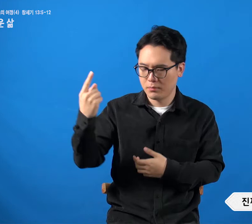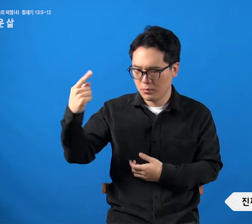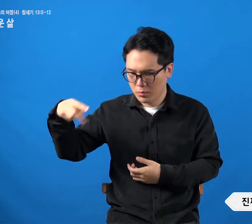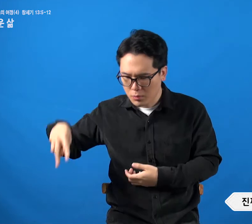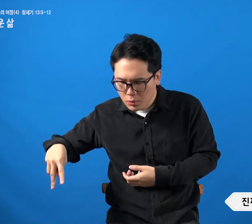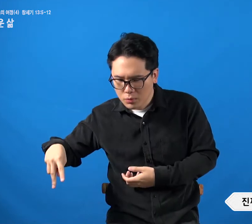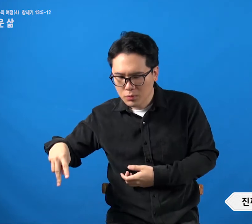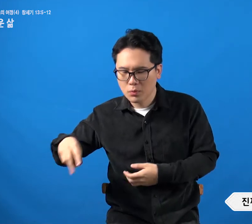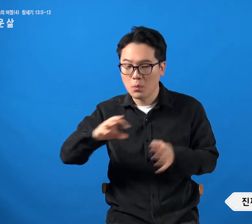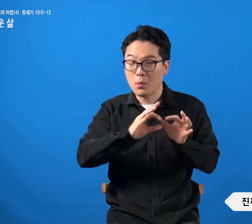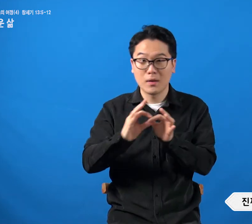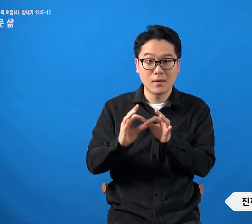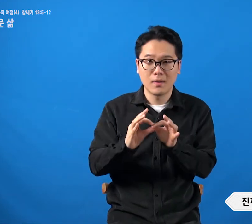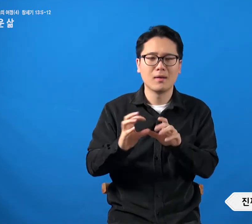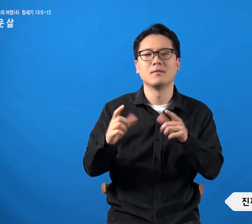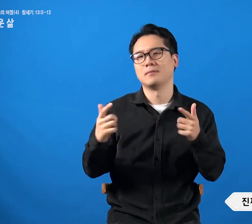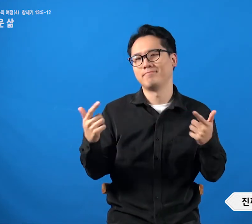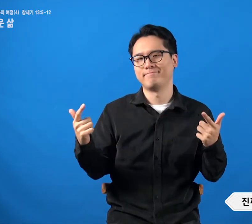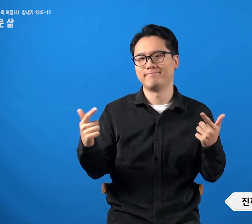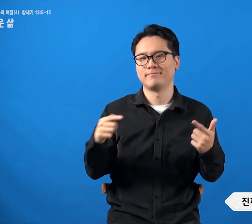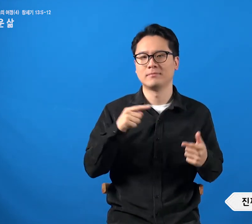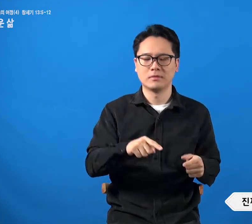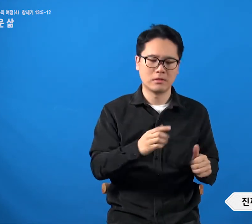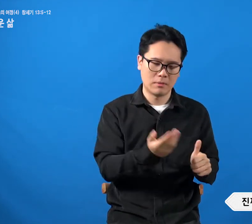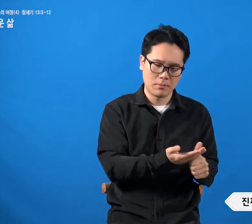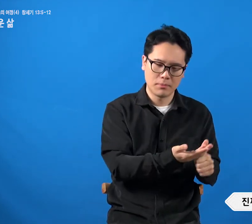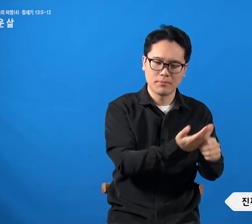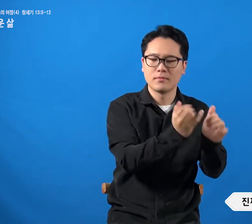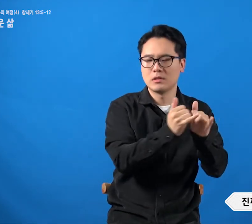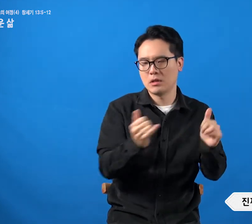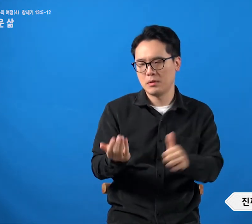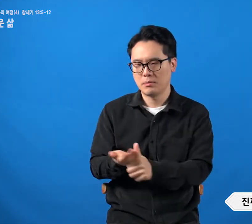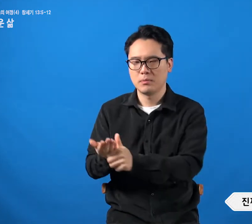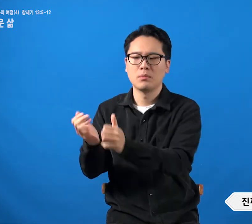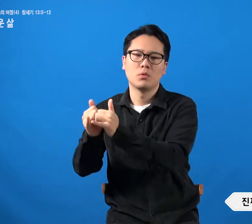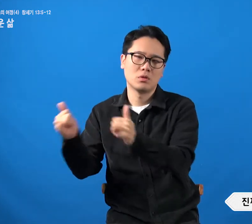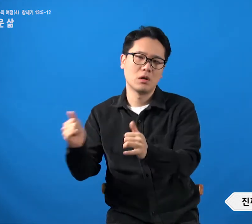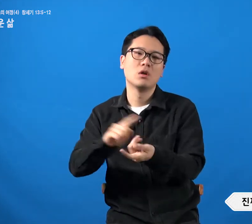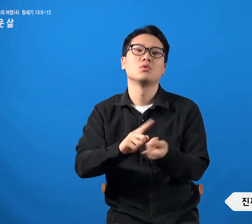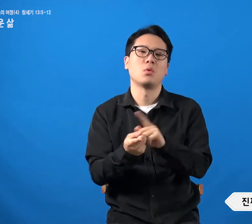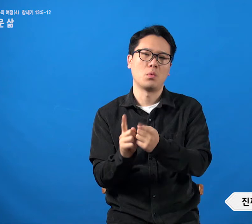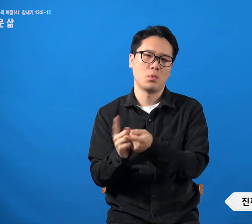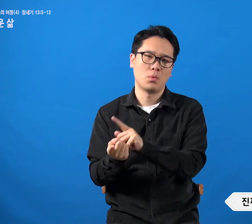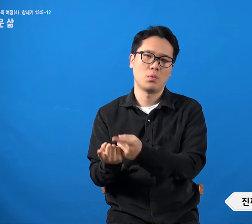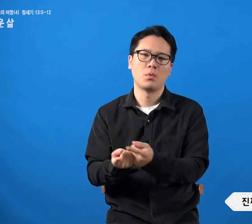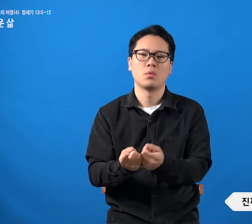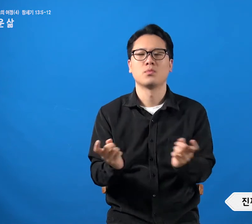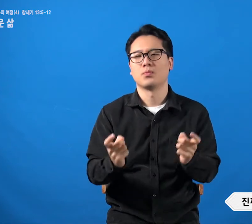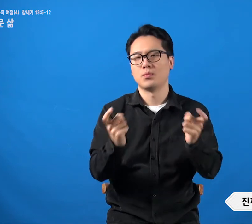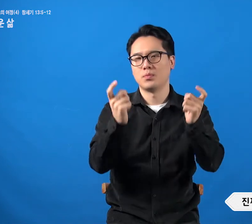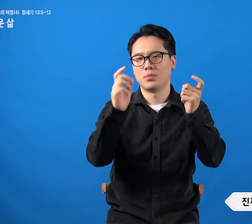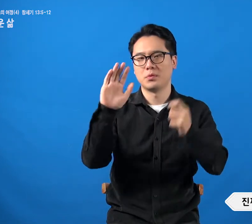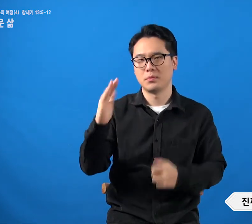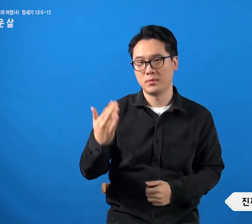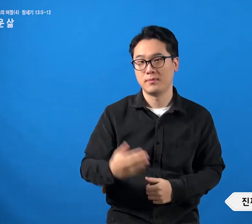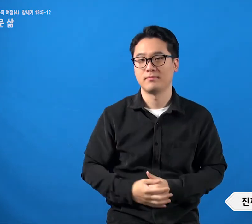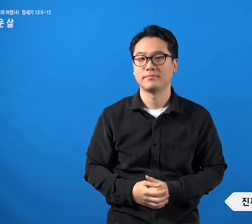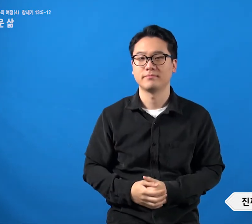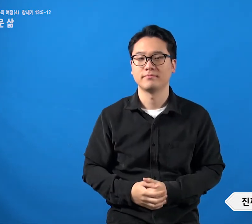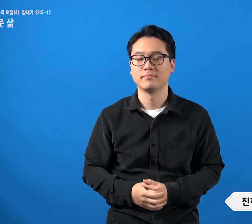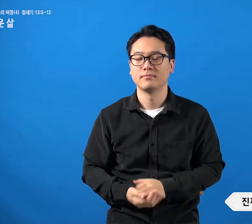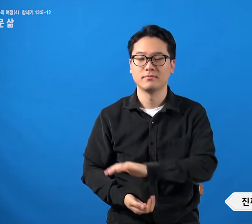사이의 관계였습니다. 그런데 거기에 갈등이, 분쟁이 일어나는 모습을 우리는 보게